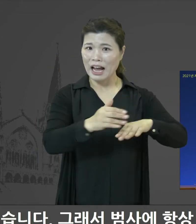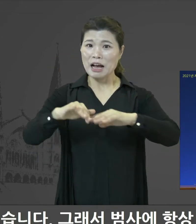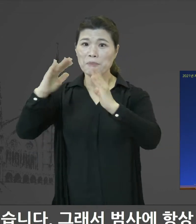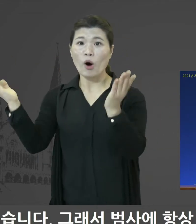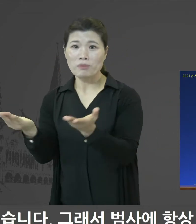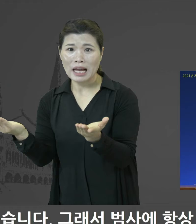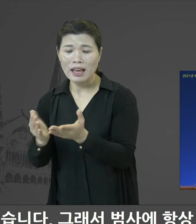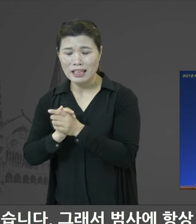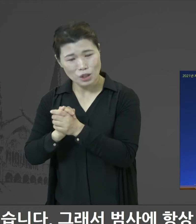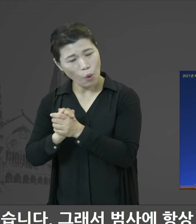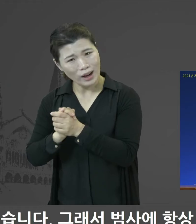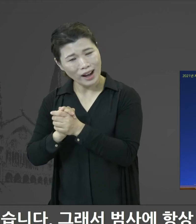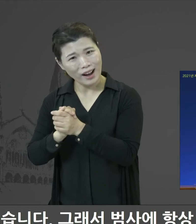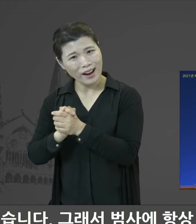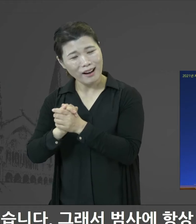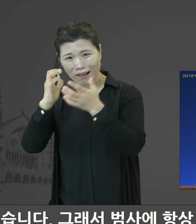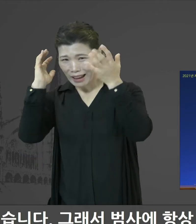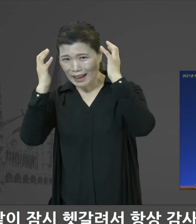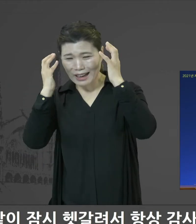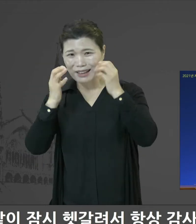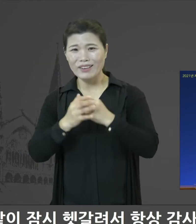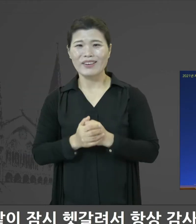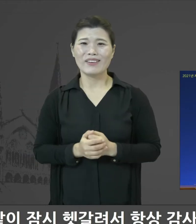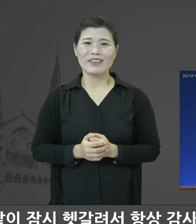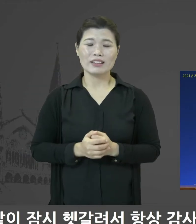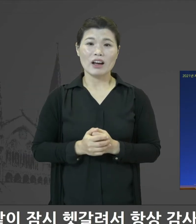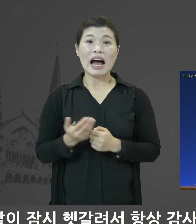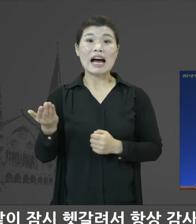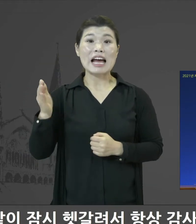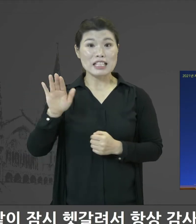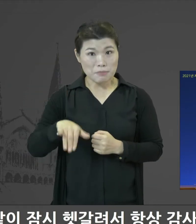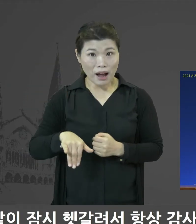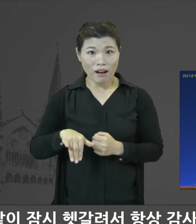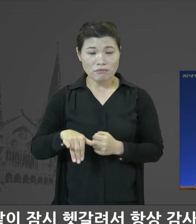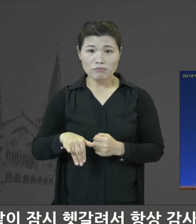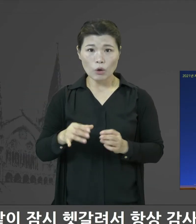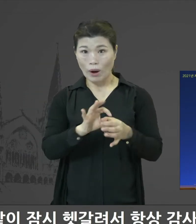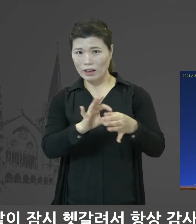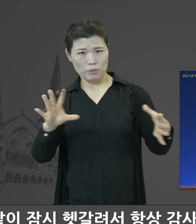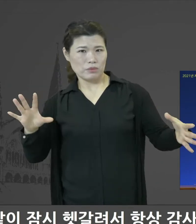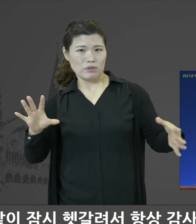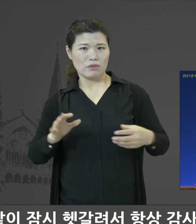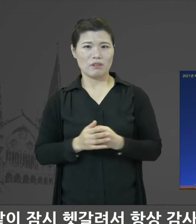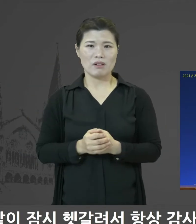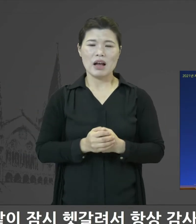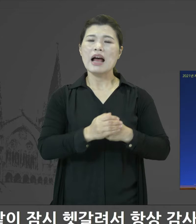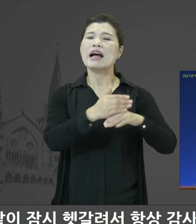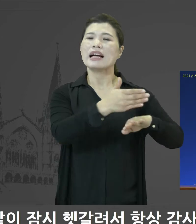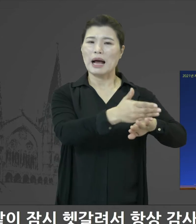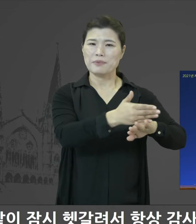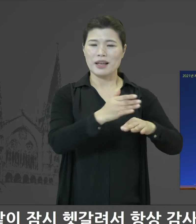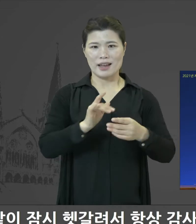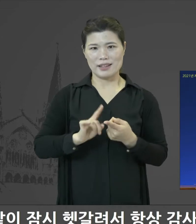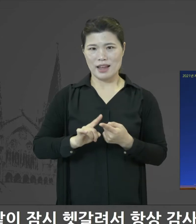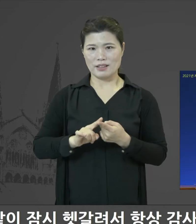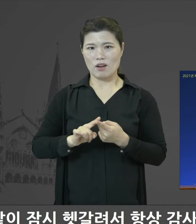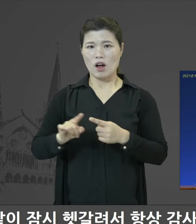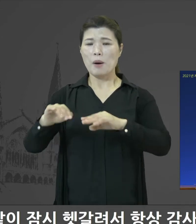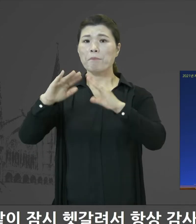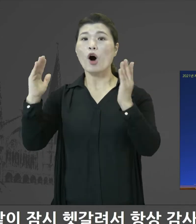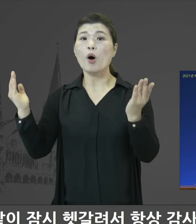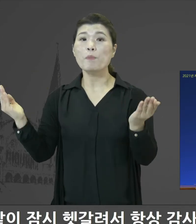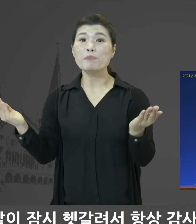기도하라, 범사에 기뻐하라 이렇게 해도 사실 상관이 없는 건데, 감사에 관해서